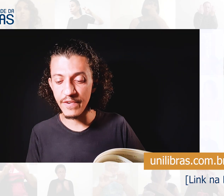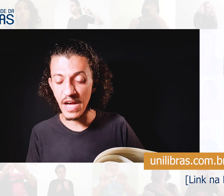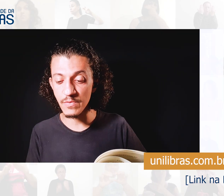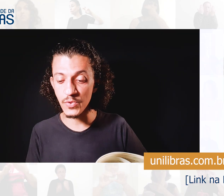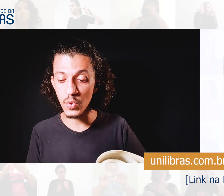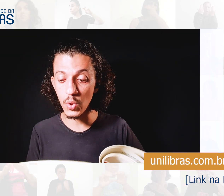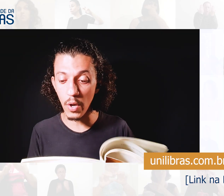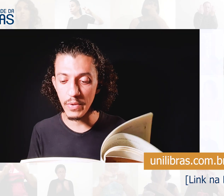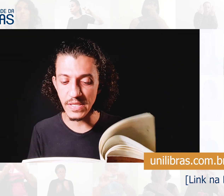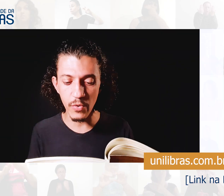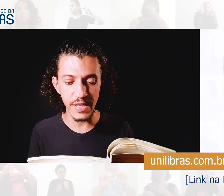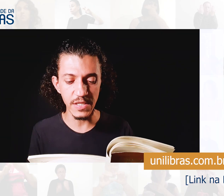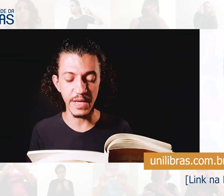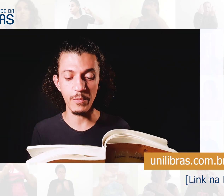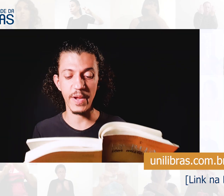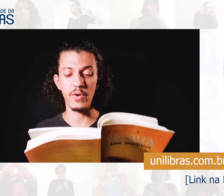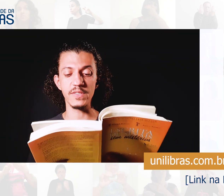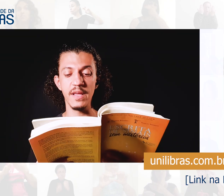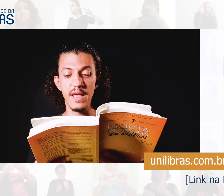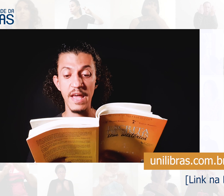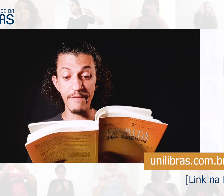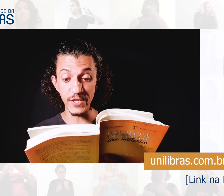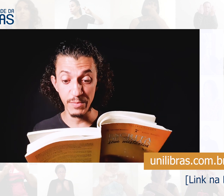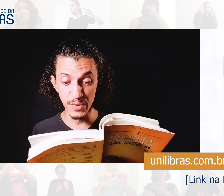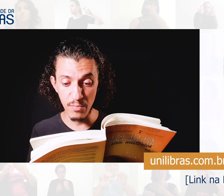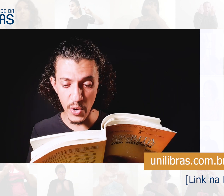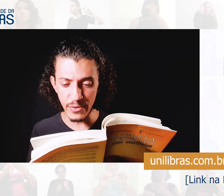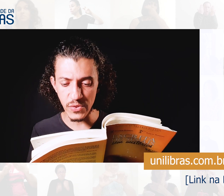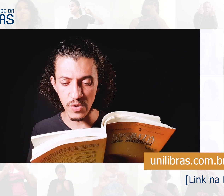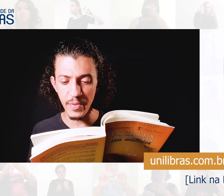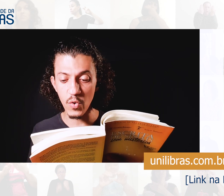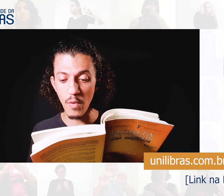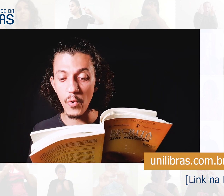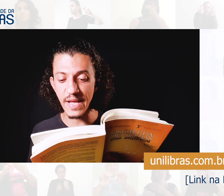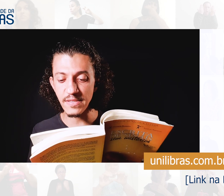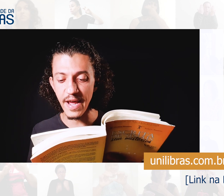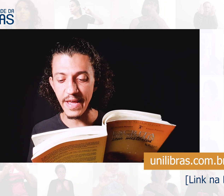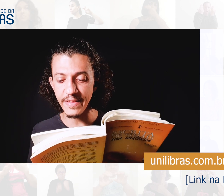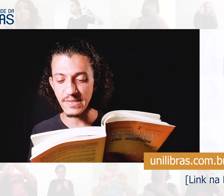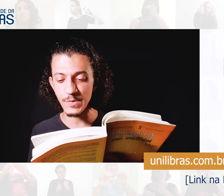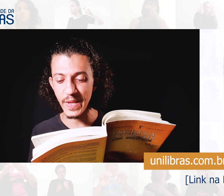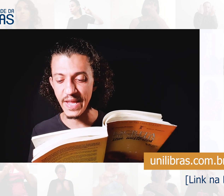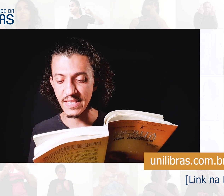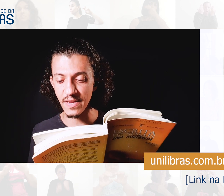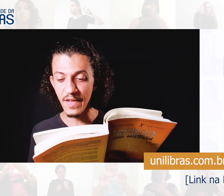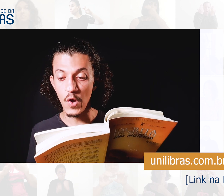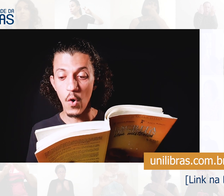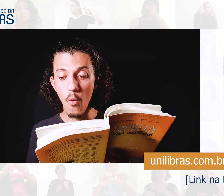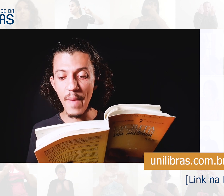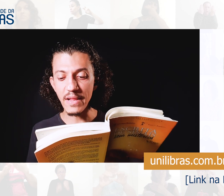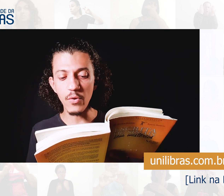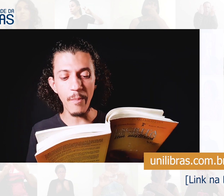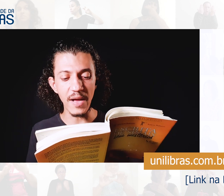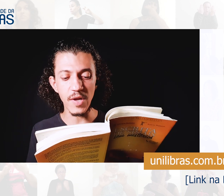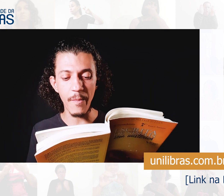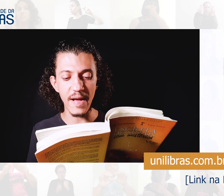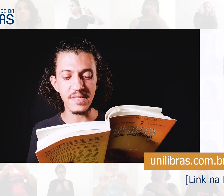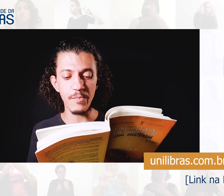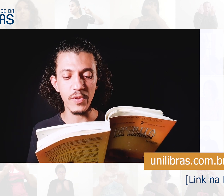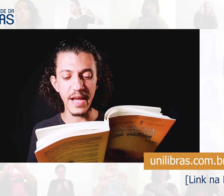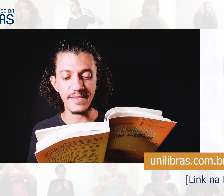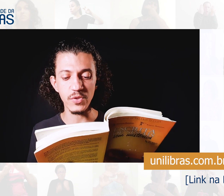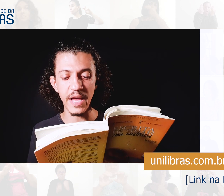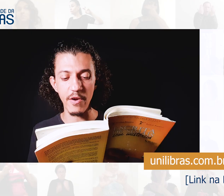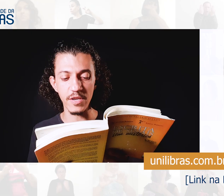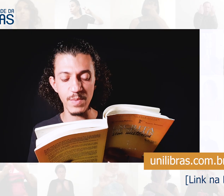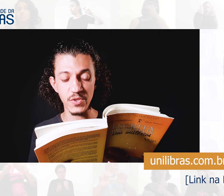egoístas se ficássemos com todo esse conhecimento para nós. Refletimos muito sobre como extrair dessa experiência um método passo a passo